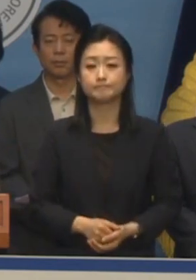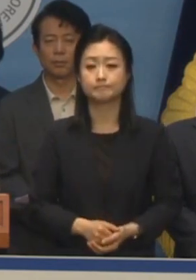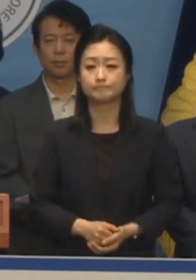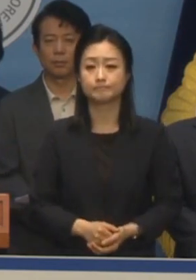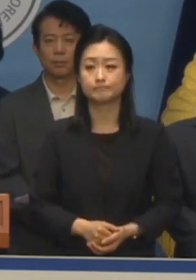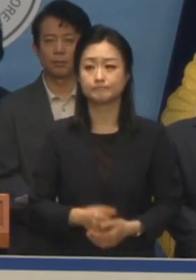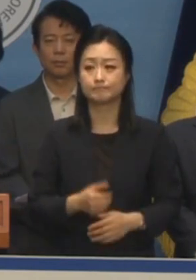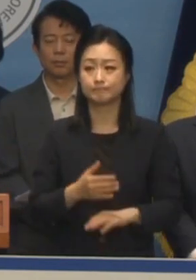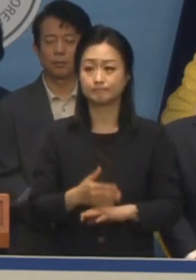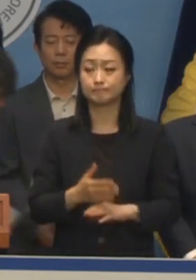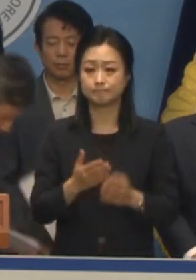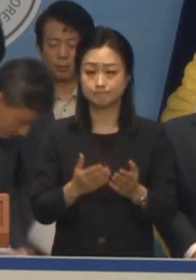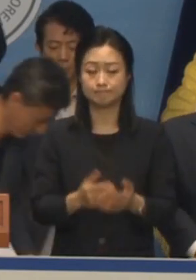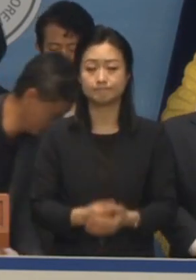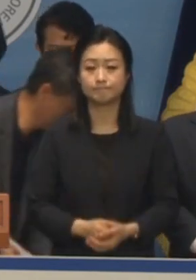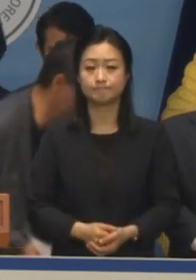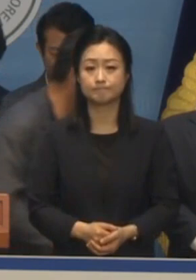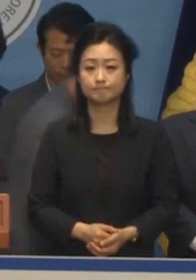호소드립니다. 고맙습니다.